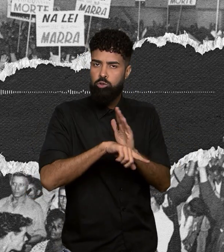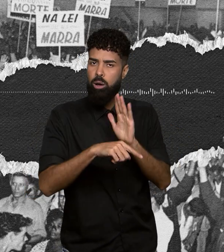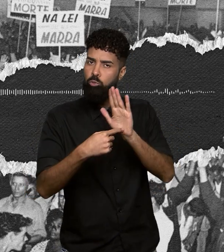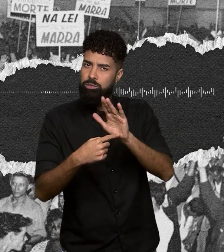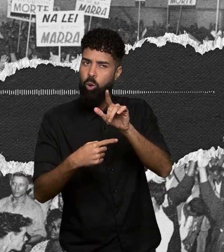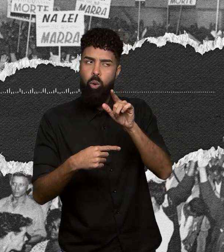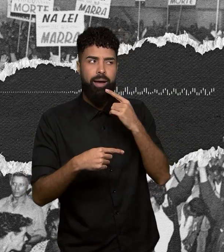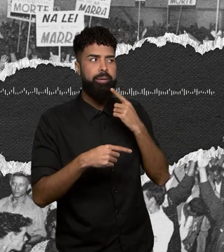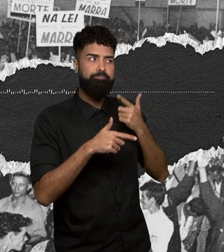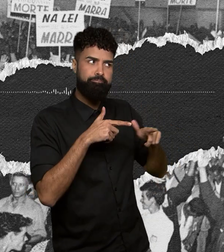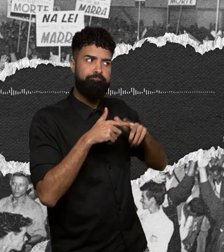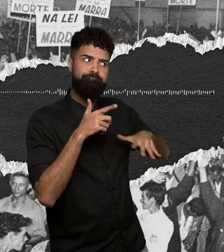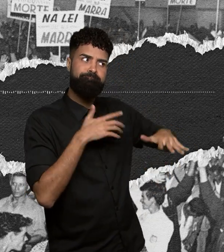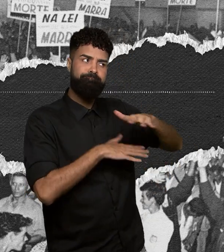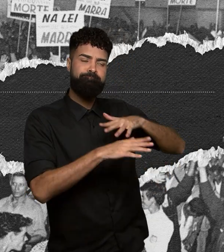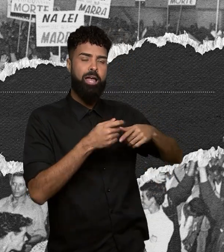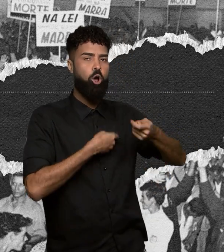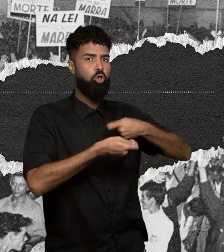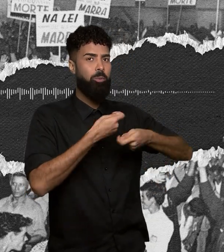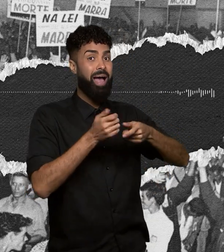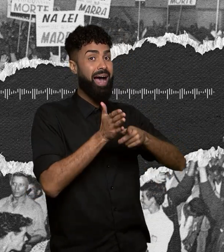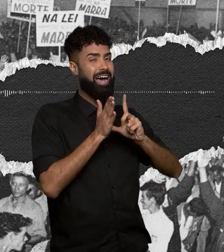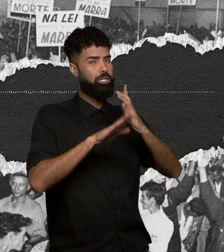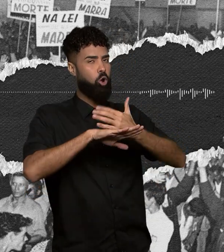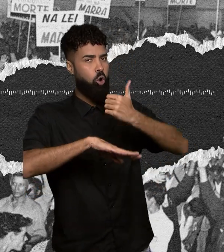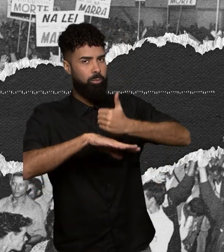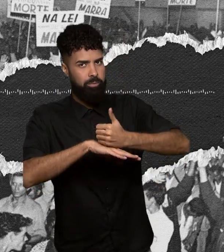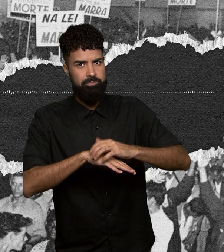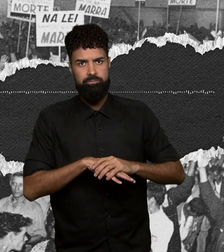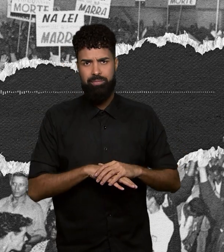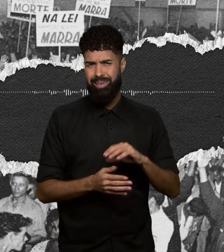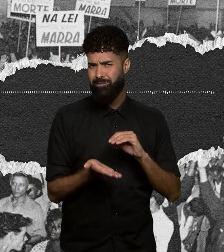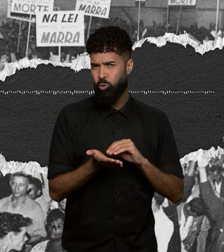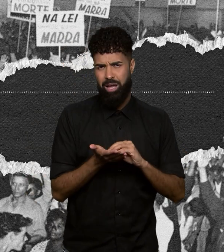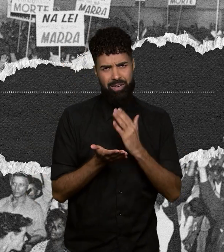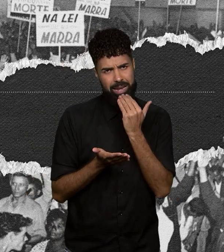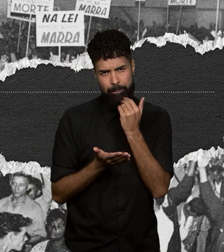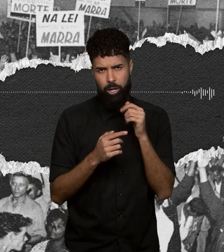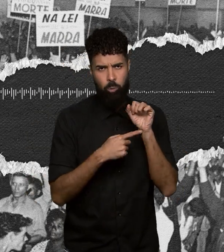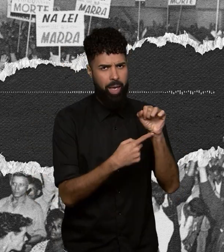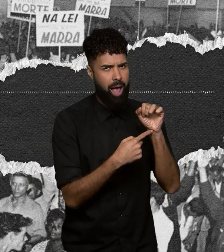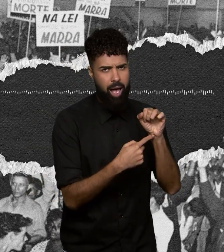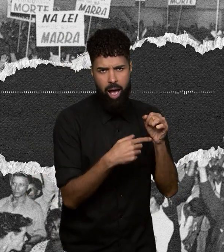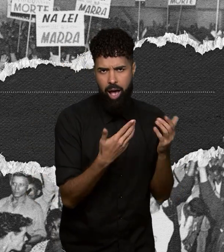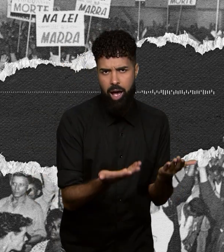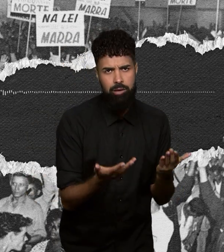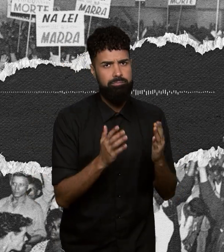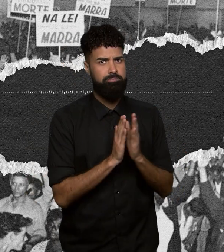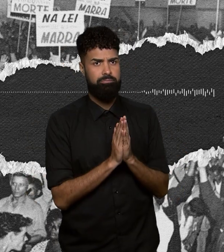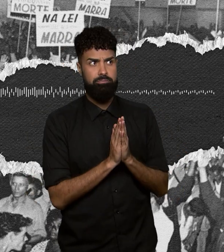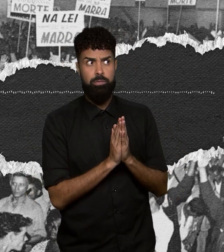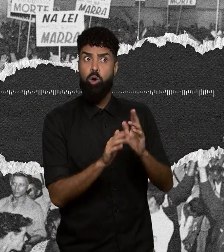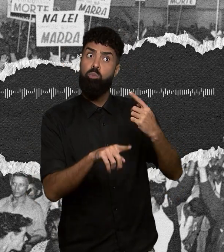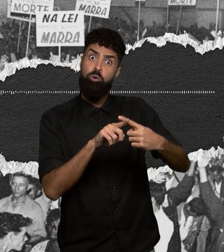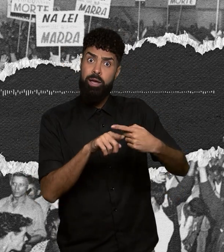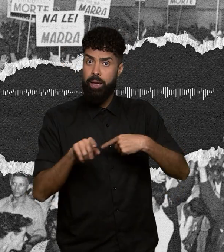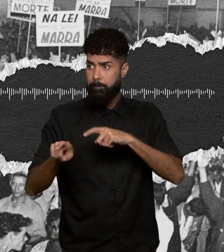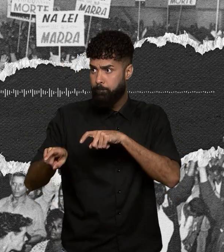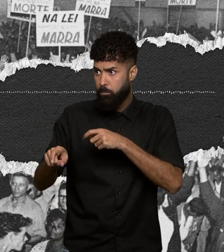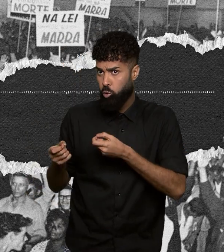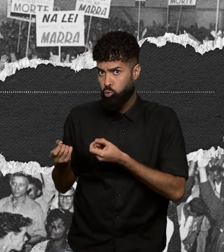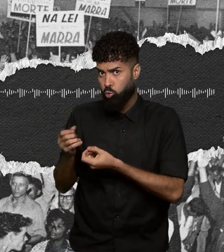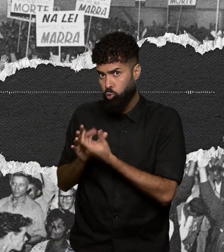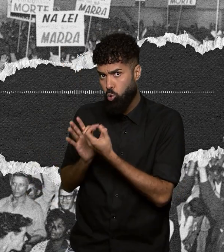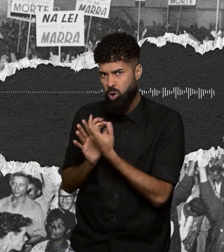complexa a situação econômica pré golpe faltavam alimentos nas prateleiras parte disso porque os rurais